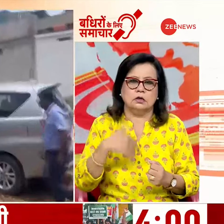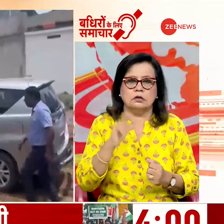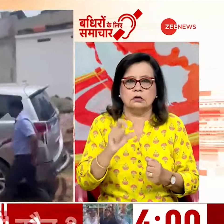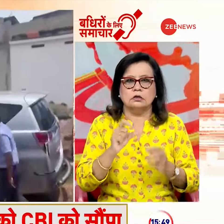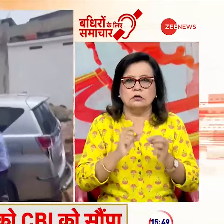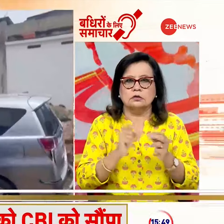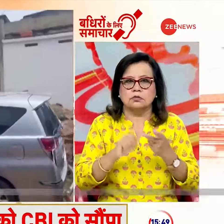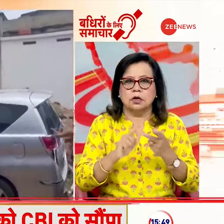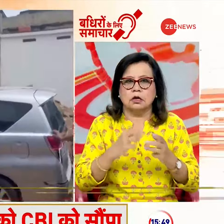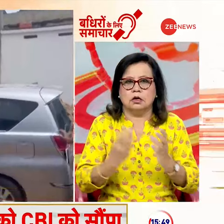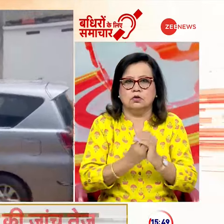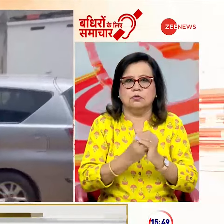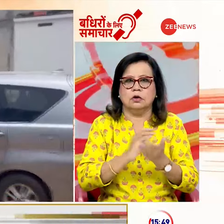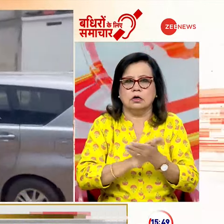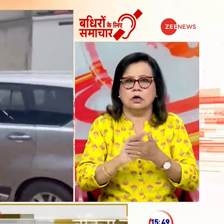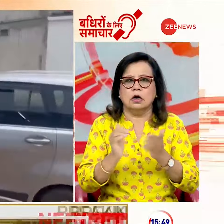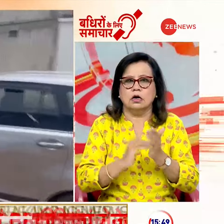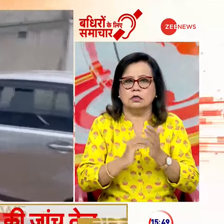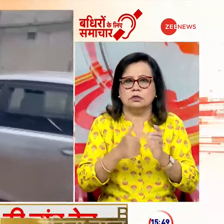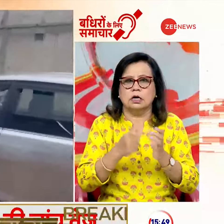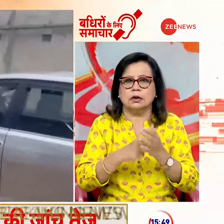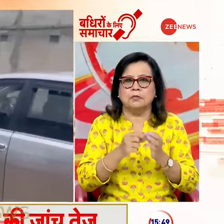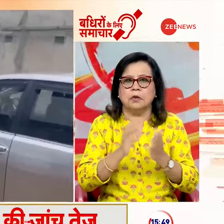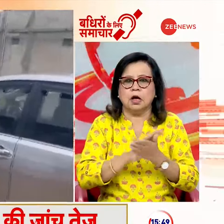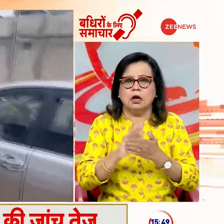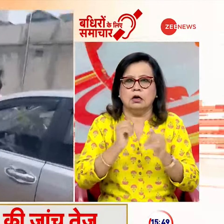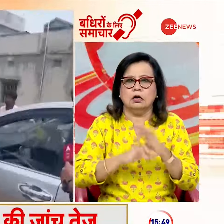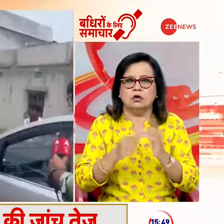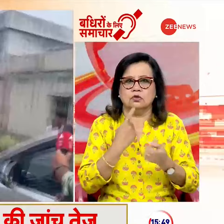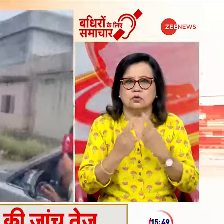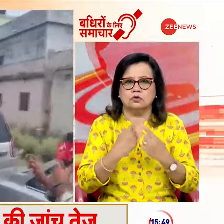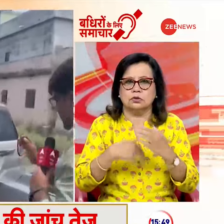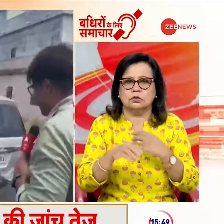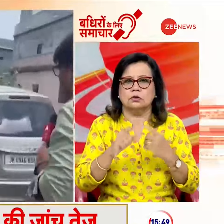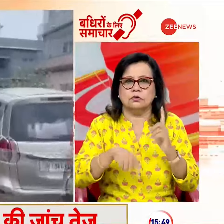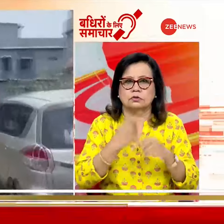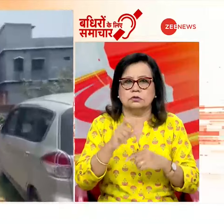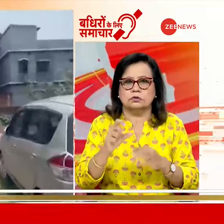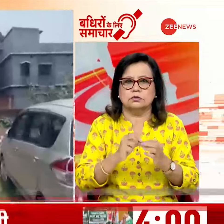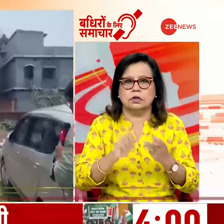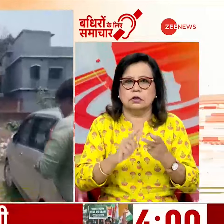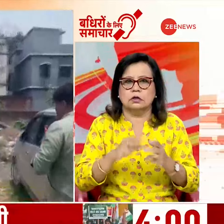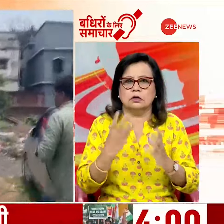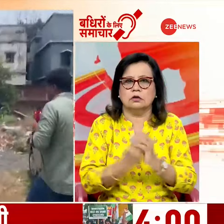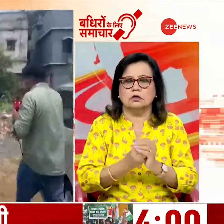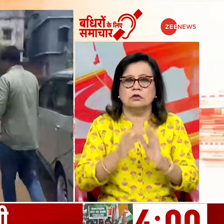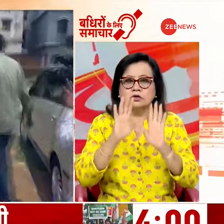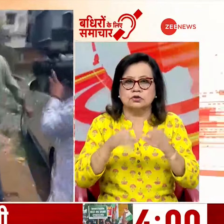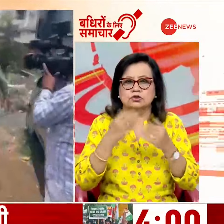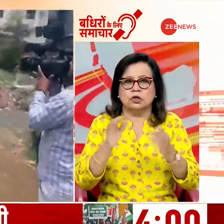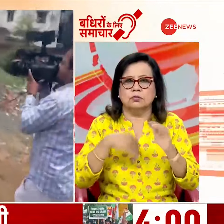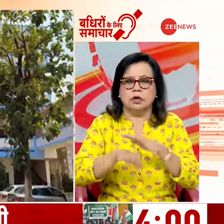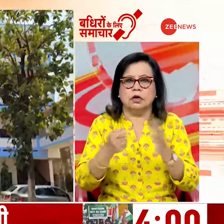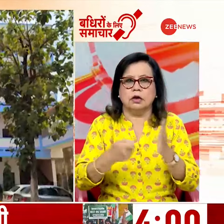पहले सीबीआई की टीम हजारीबाग पहुंचकर पूछताछ की थी। वहीं सीबीआई की टीम